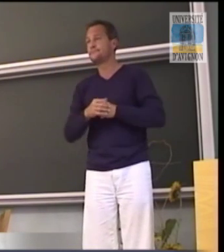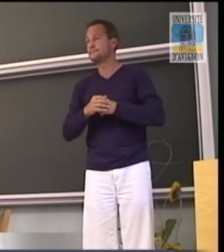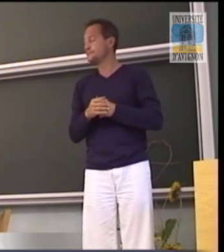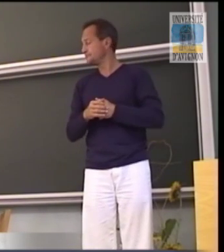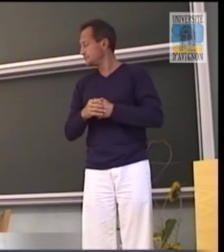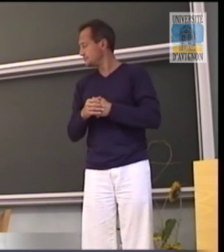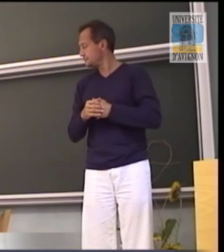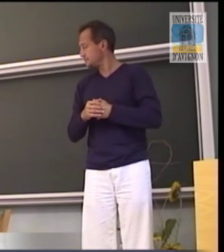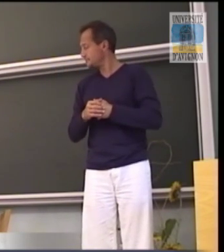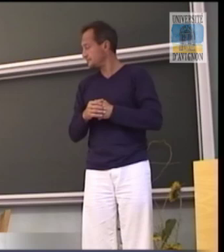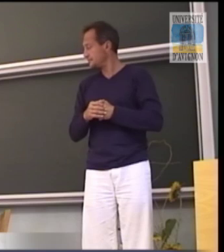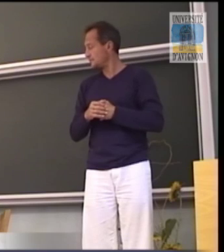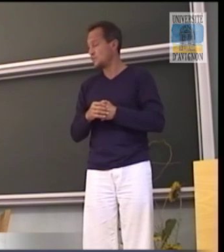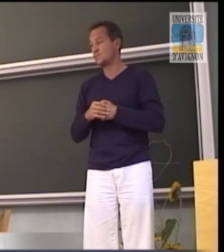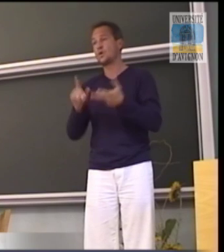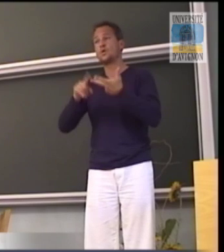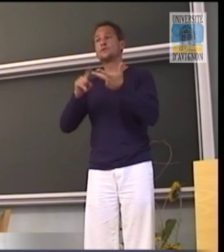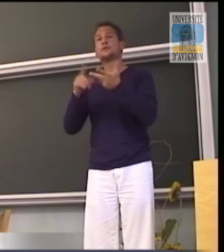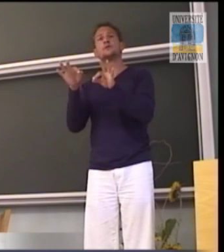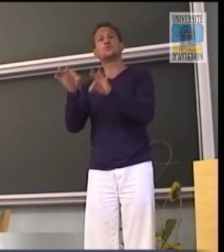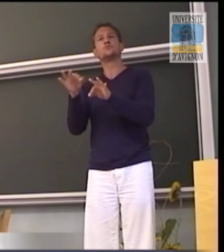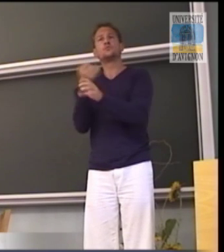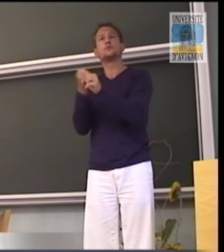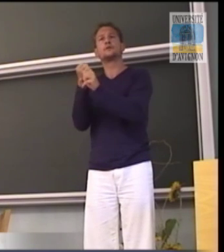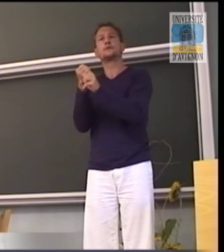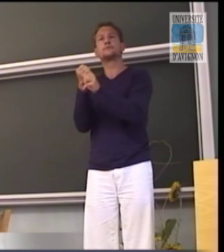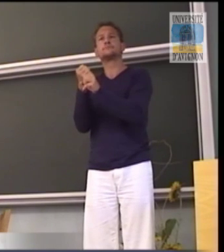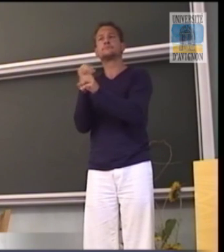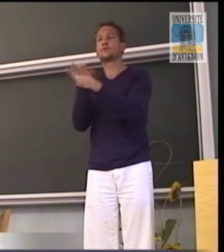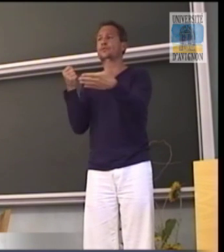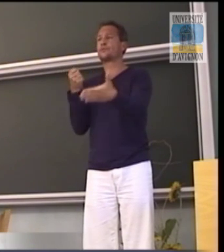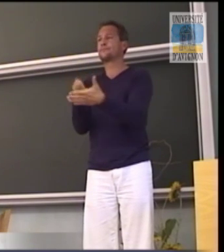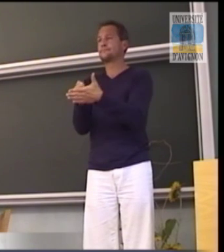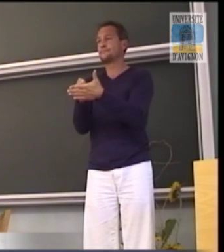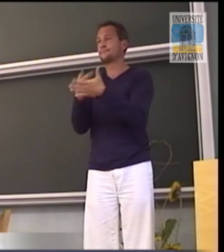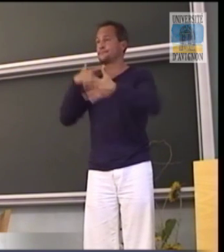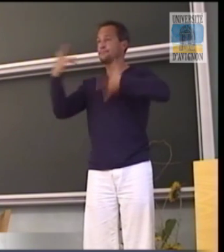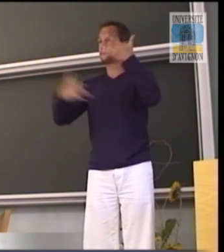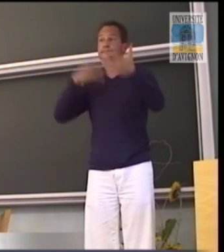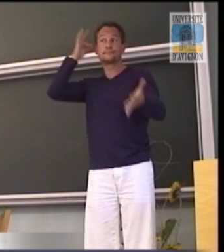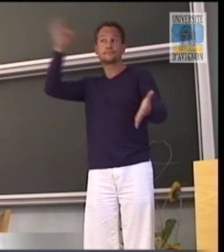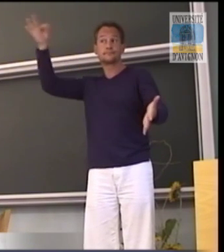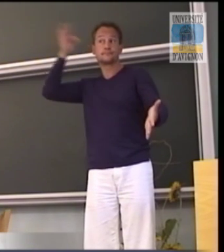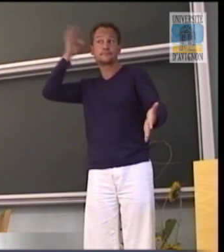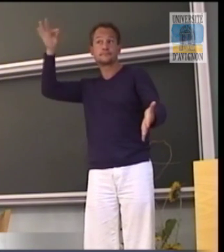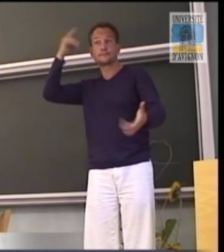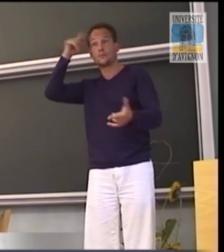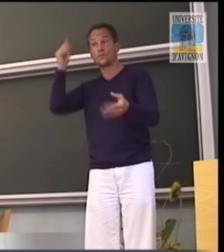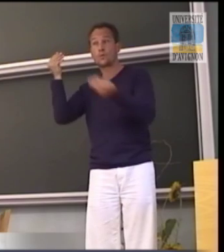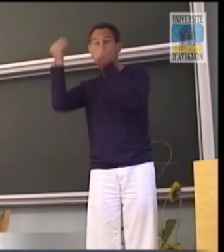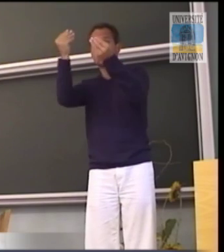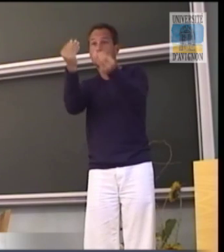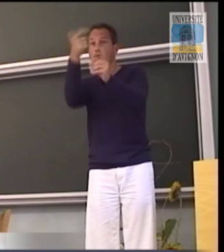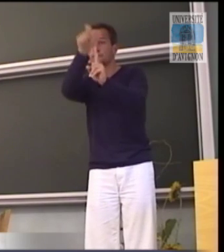avons créé le Fonds théâtral sonore qui recense tout ce qui existe dans le monde de l'audio pour permettre à nos élèves déficients